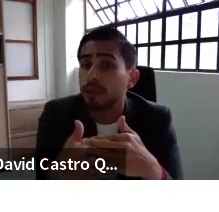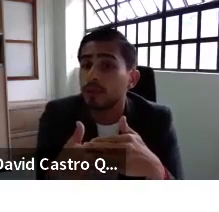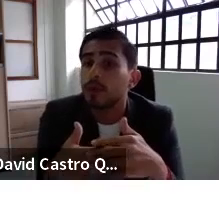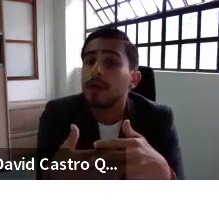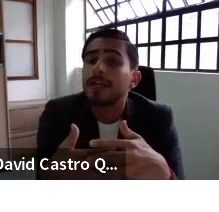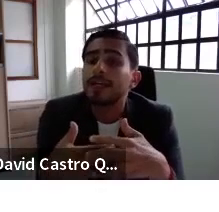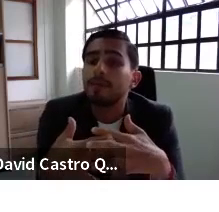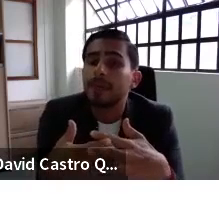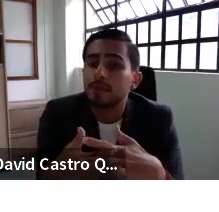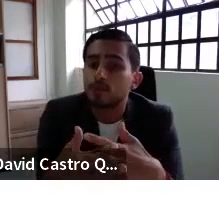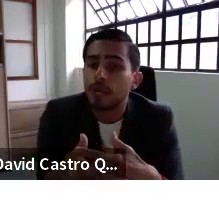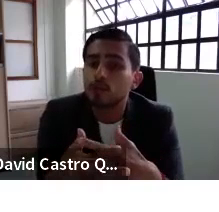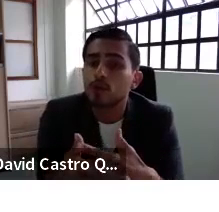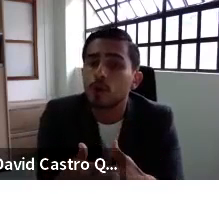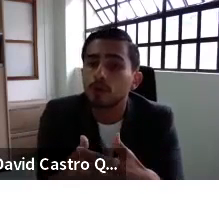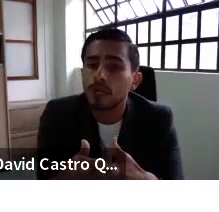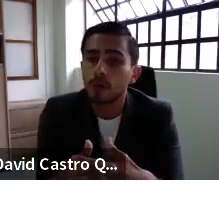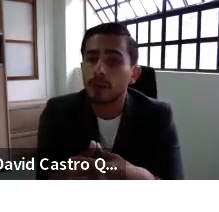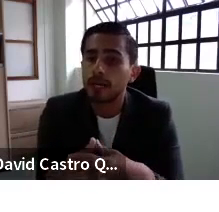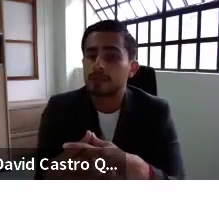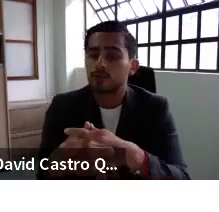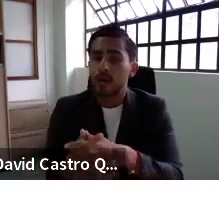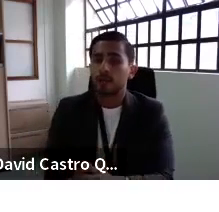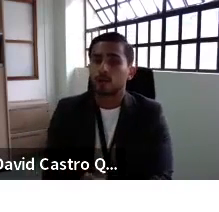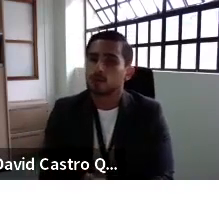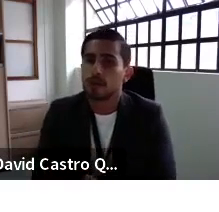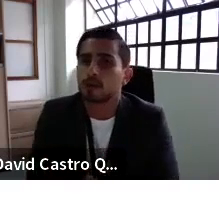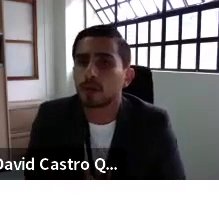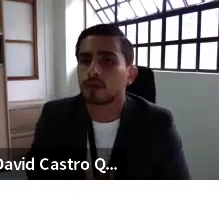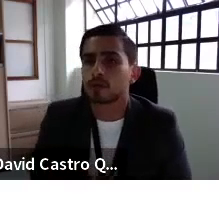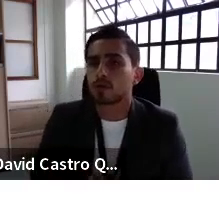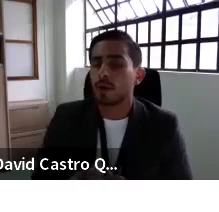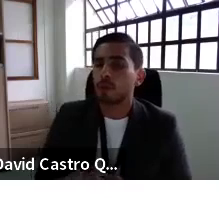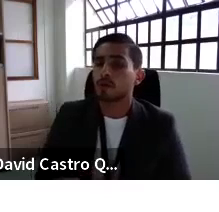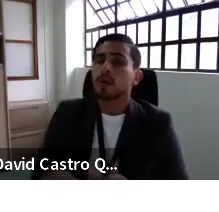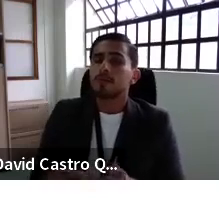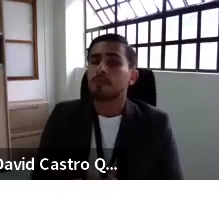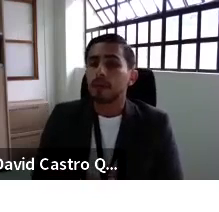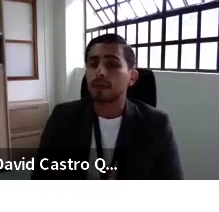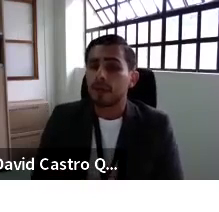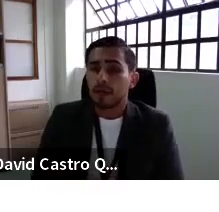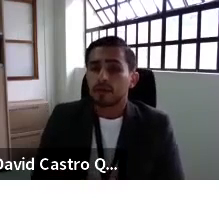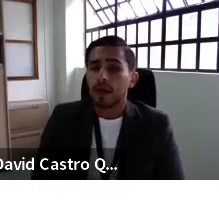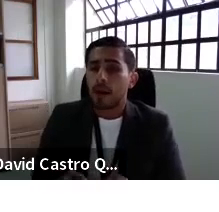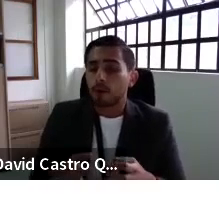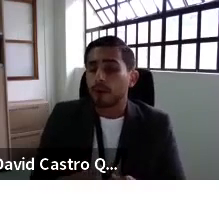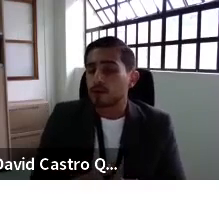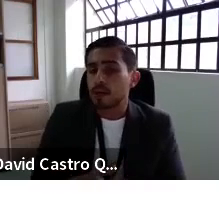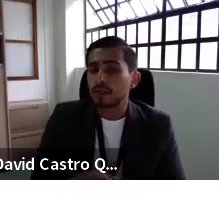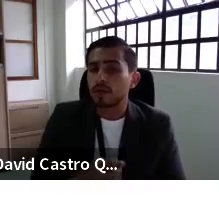objetivo y empieza a mostrarnos cómo tiene que operar esa sociedad del conocimiento. Entonces no hablamos simplemente de apropiar socialmente